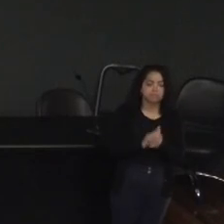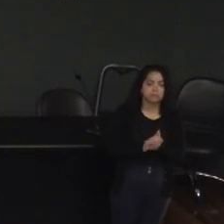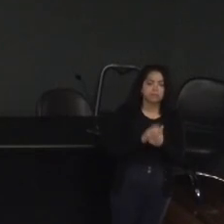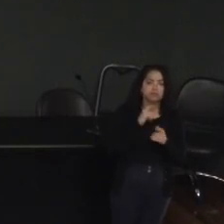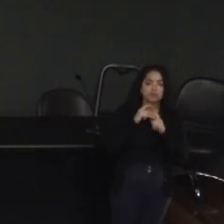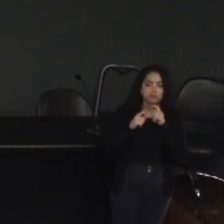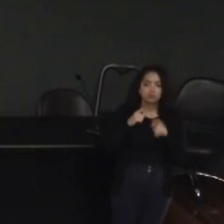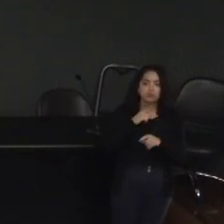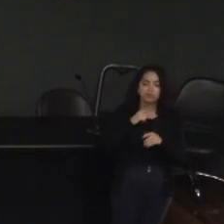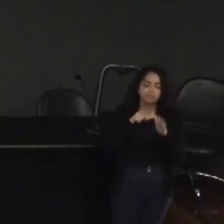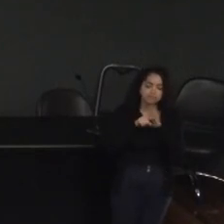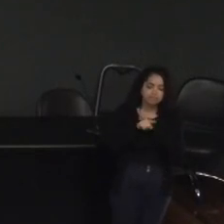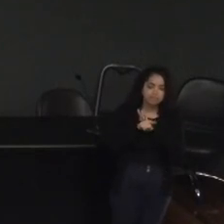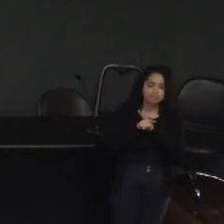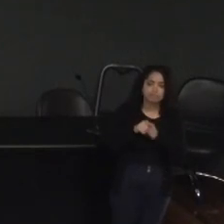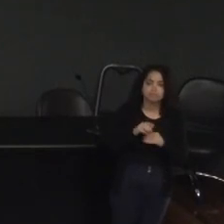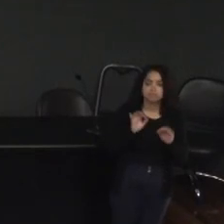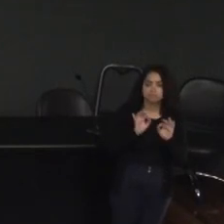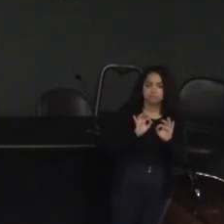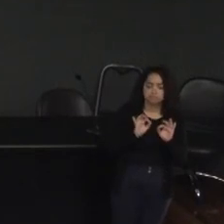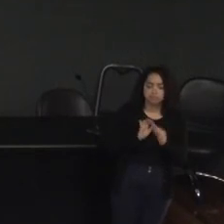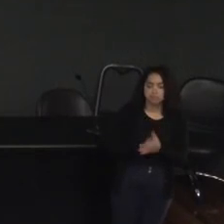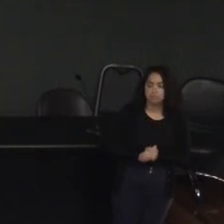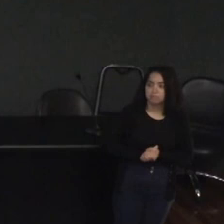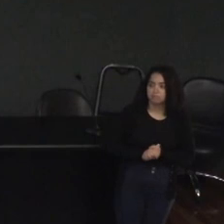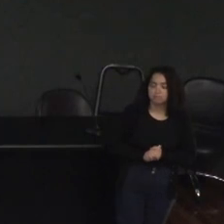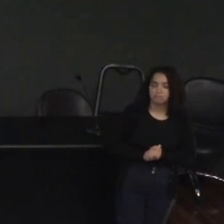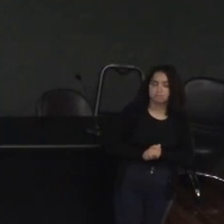dúvida pessoal não